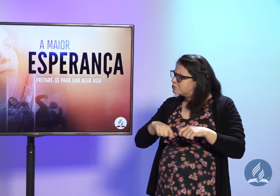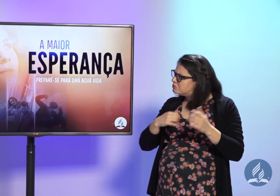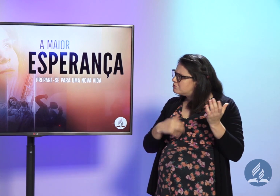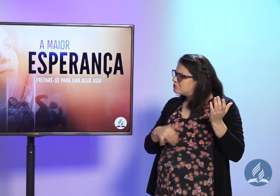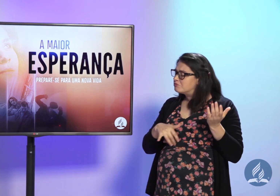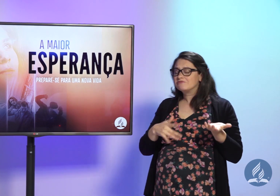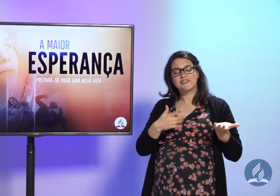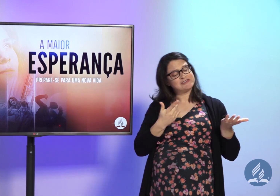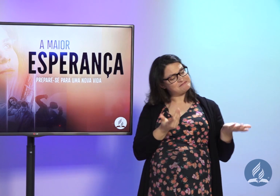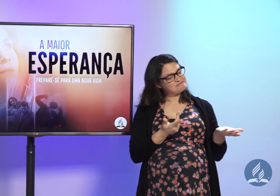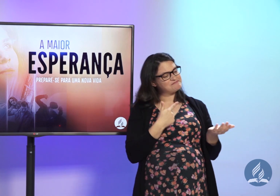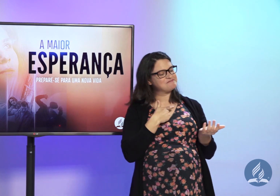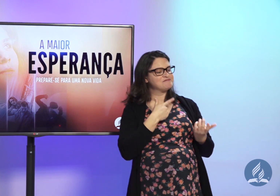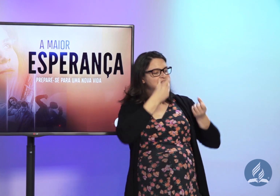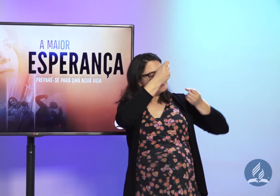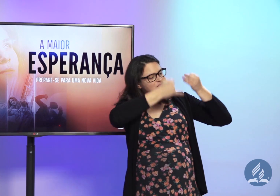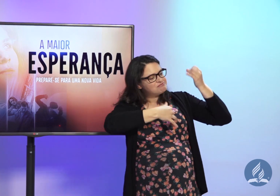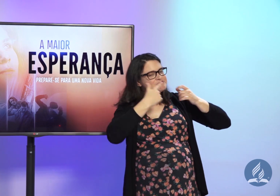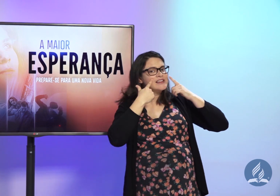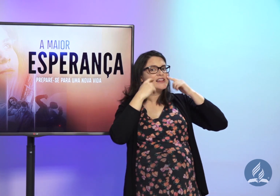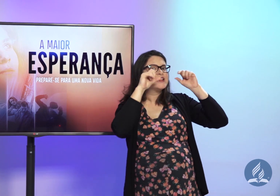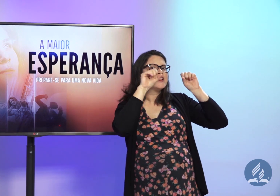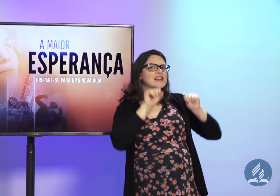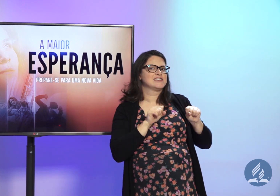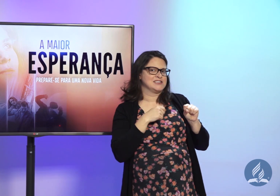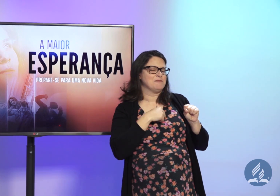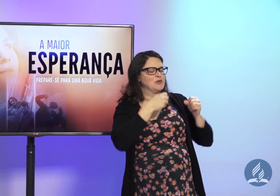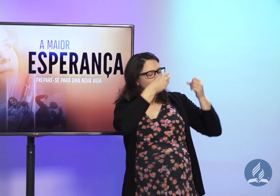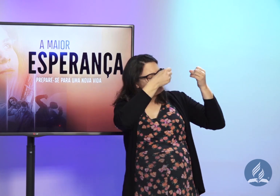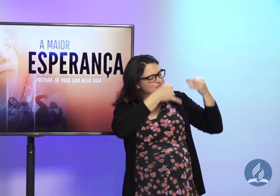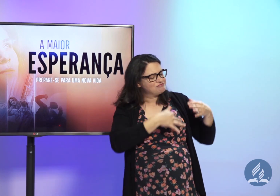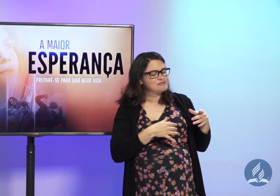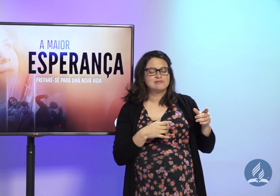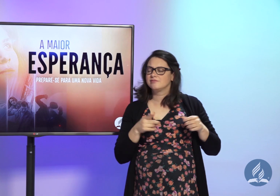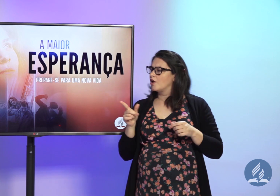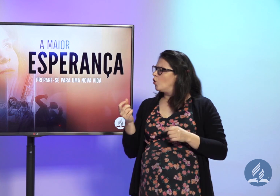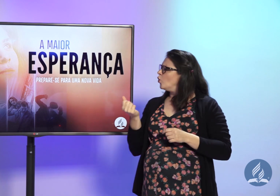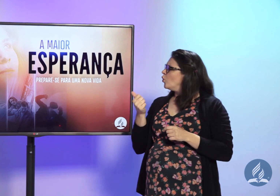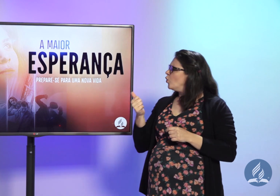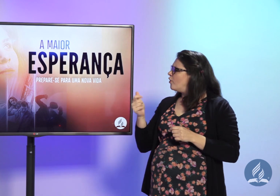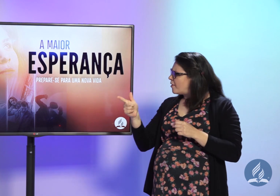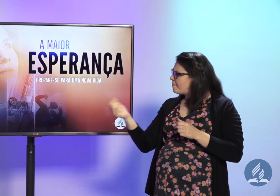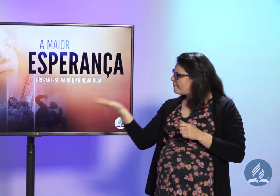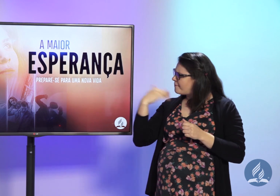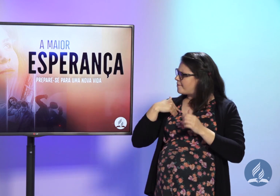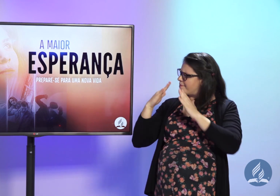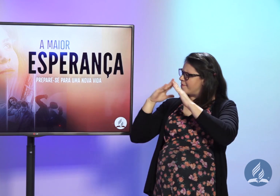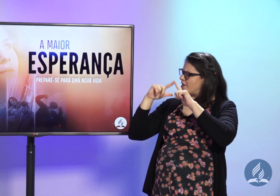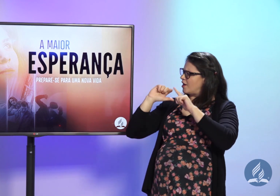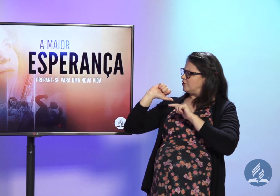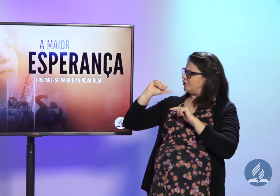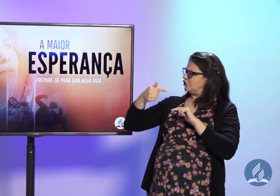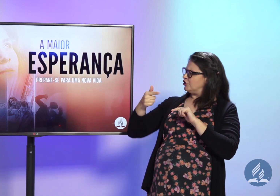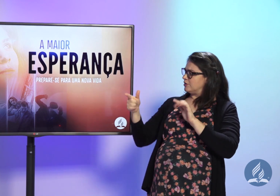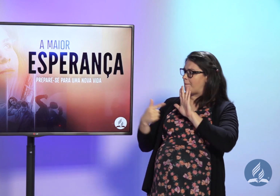os amigos perguntavam: como você surdo toca violão? E ele então explicou, deu o testemunho dele. Até que um dia ele